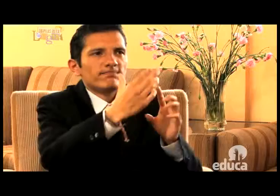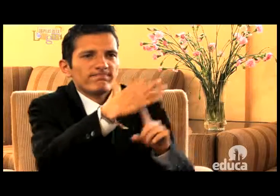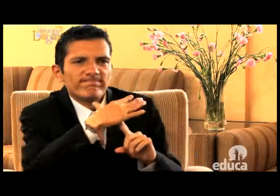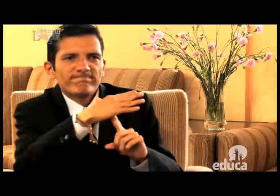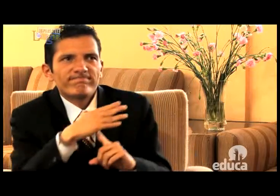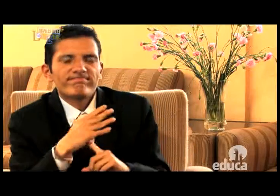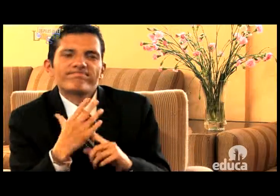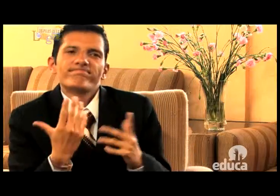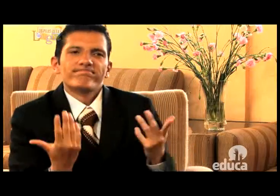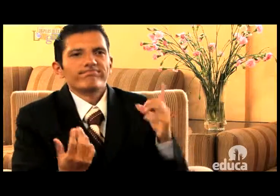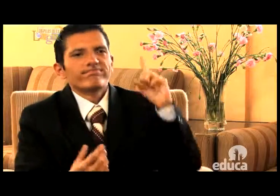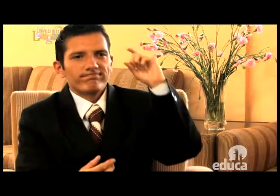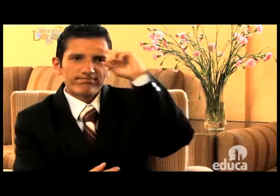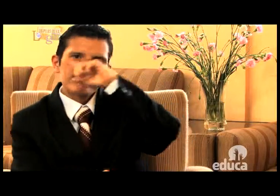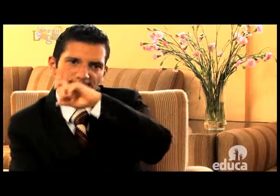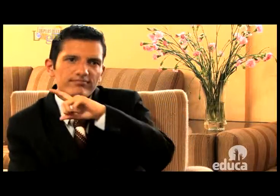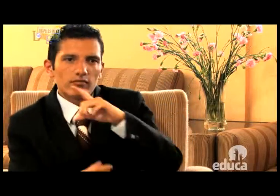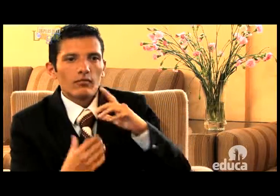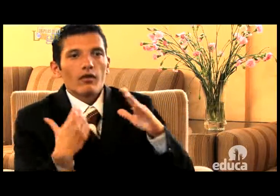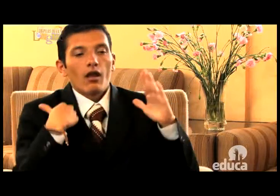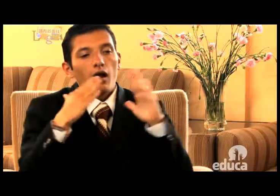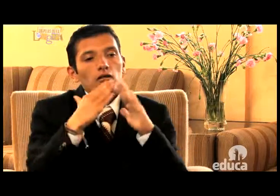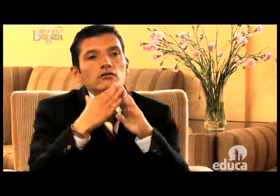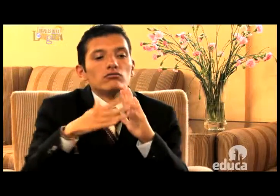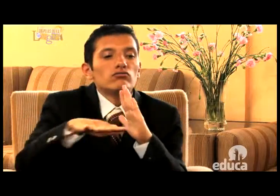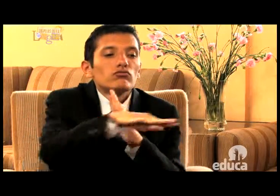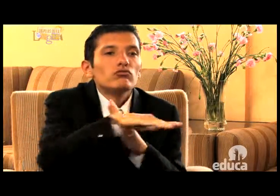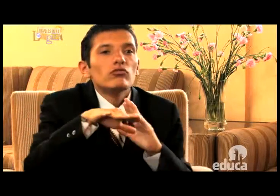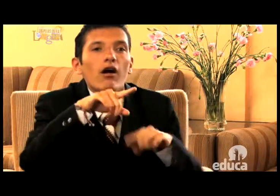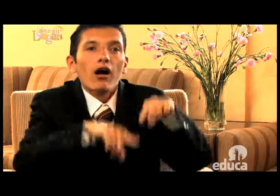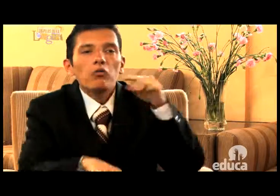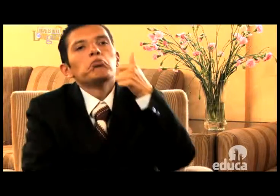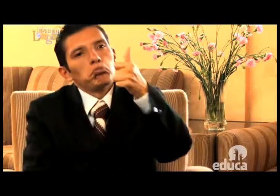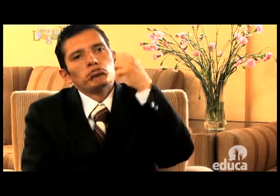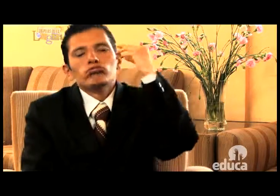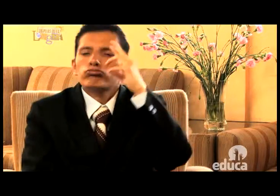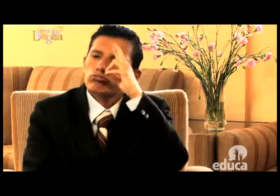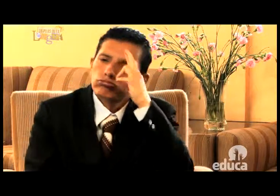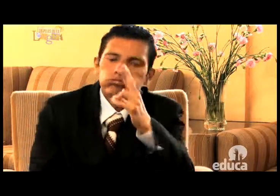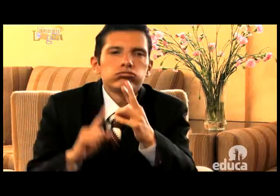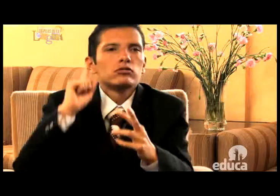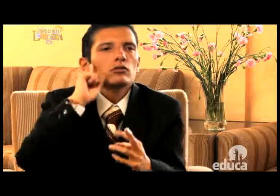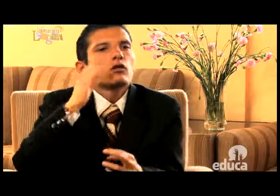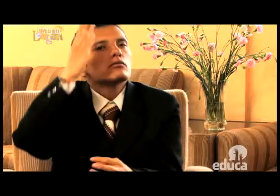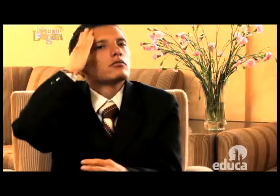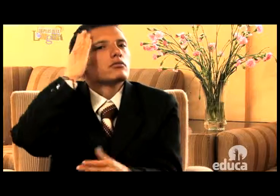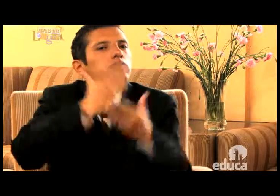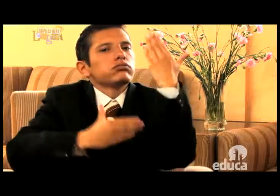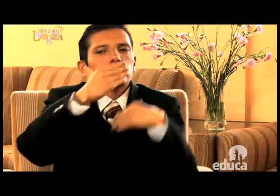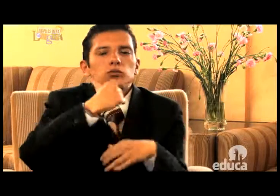los amigos y cerca de mi casa, como me conocían, estaba todo bien y podía comunicarme.